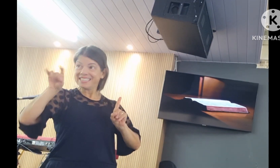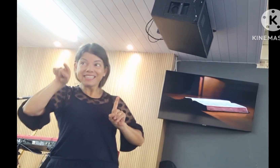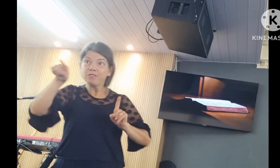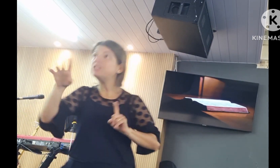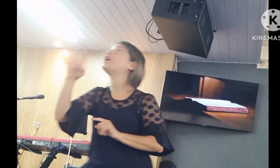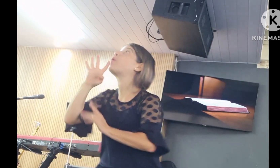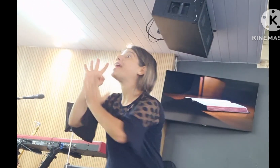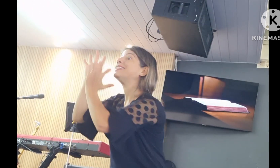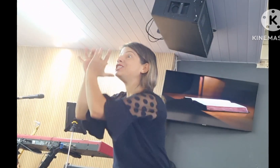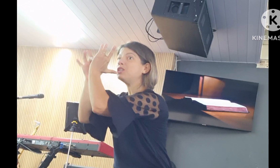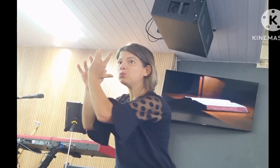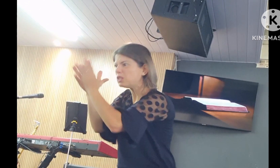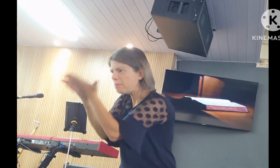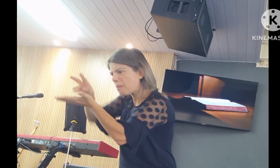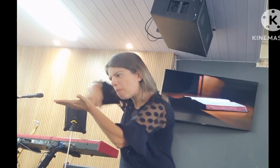ao desespero.